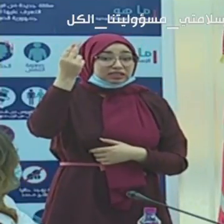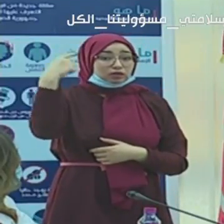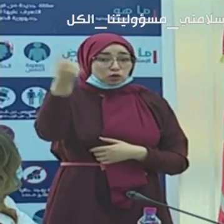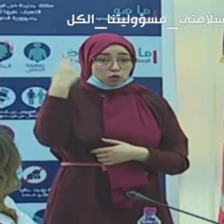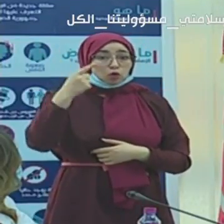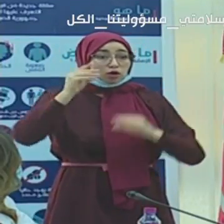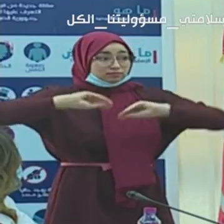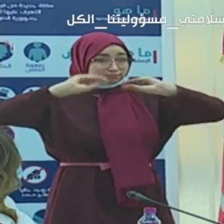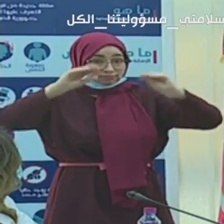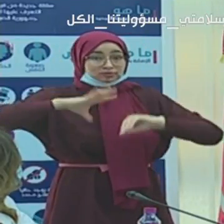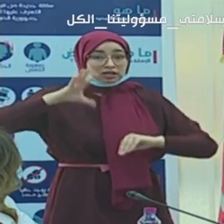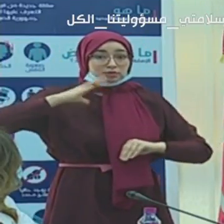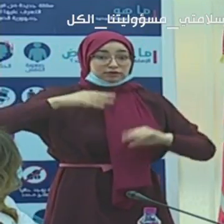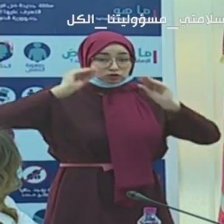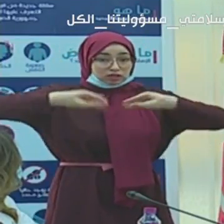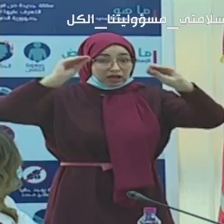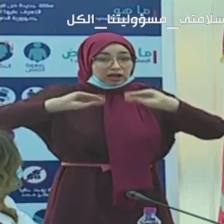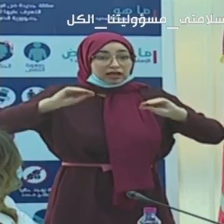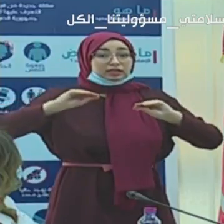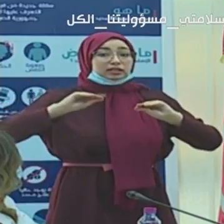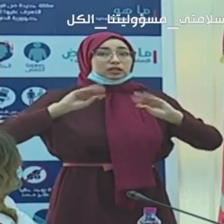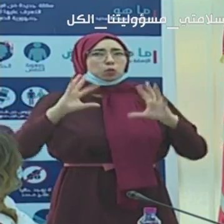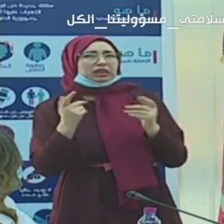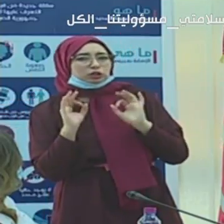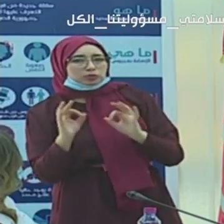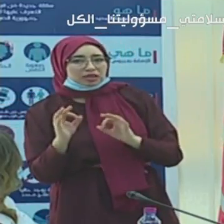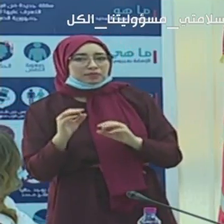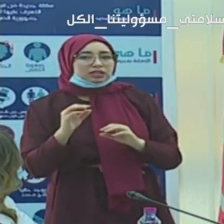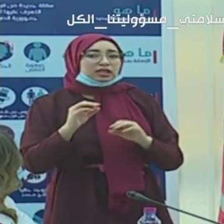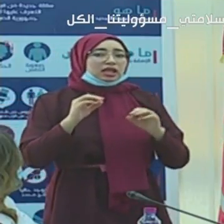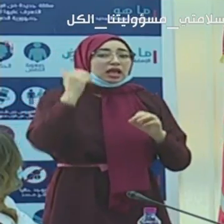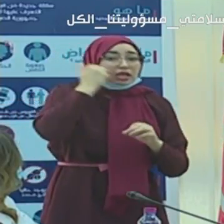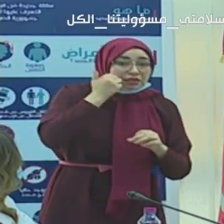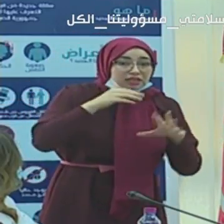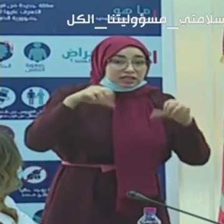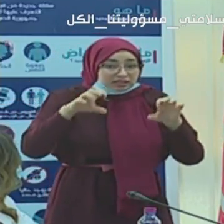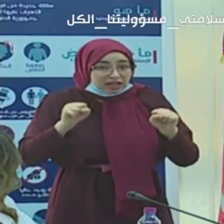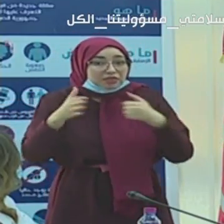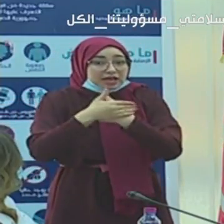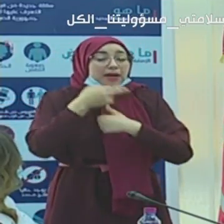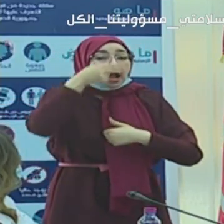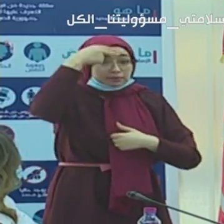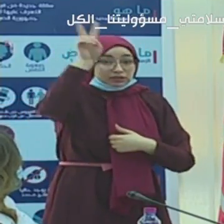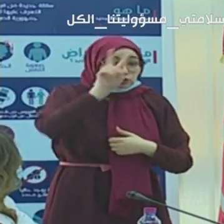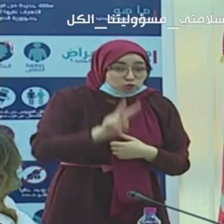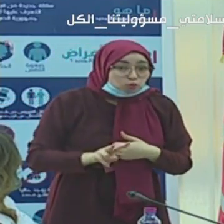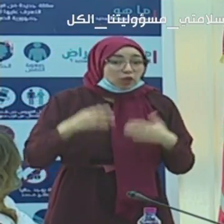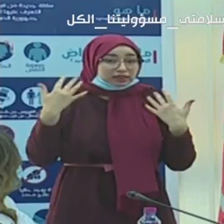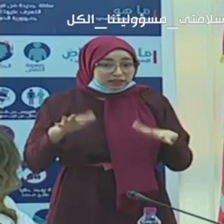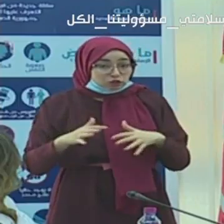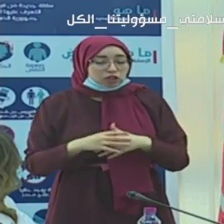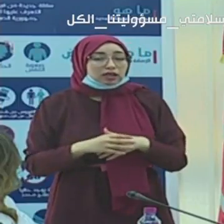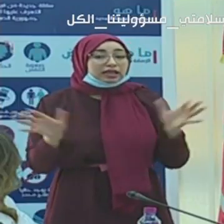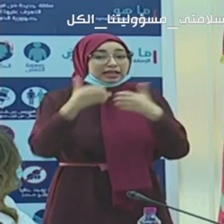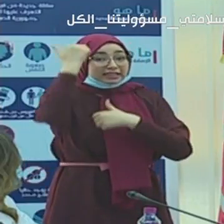واللي قريوا في التعليم العالي التقصي باش يكون أيام الاثنين والثلاث والاربعة والخميس والجمعة، وبالنسبة للمتكونين متاع